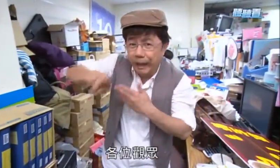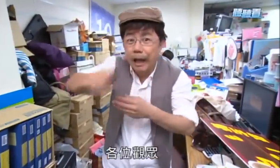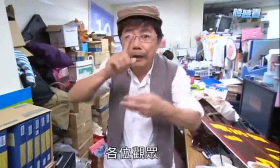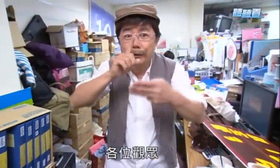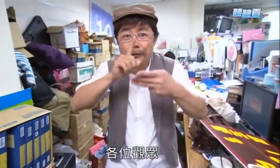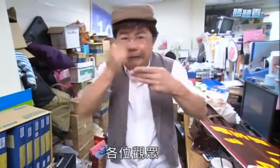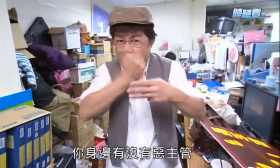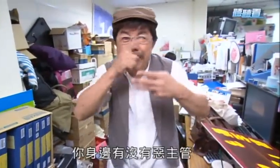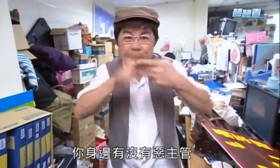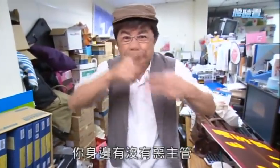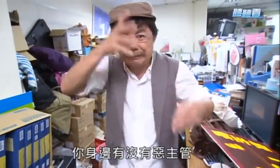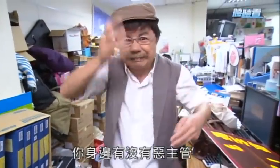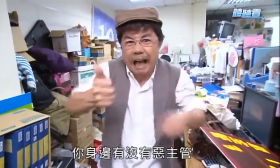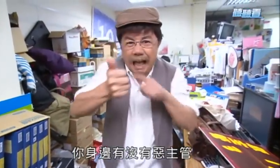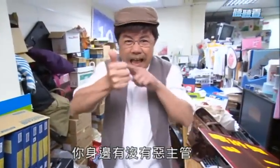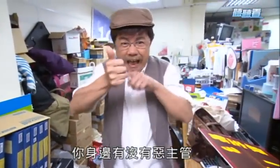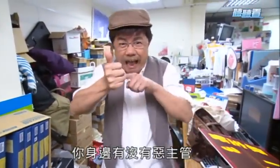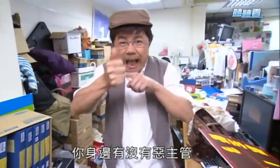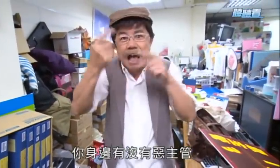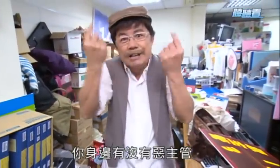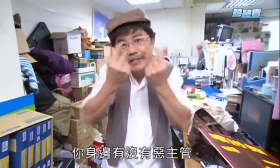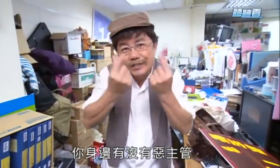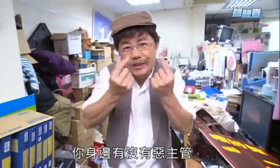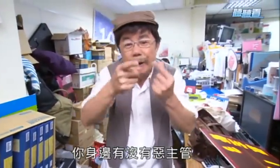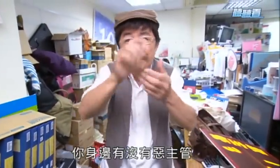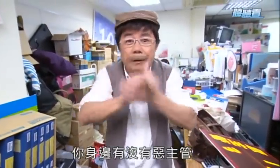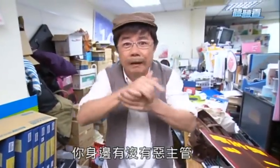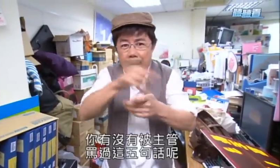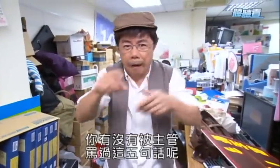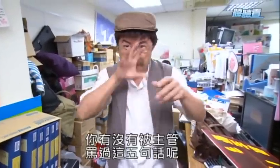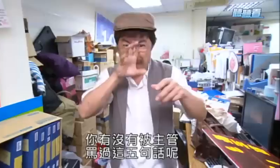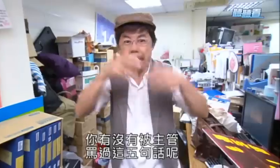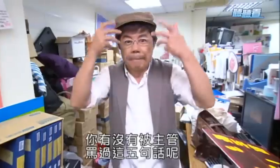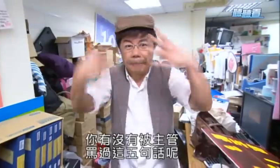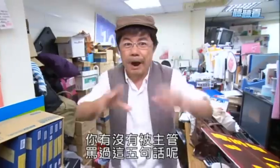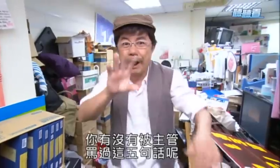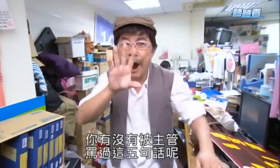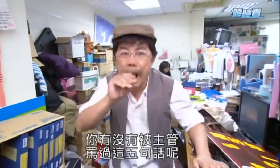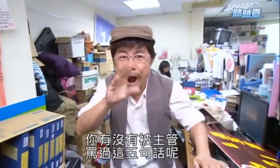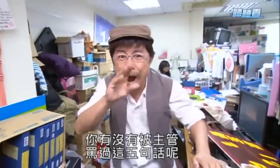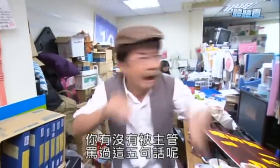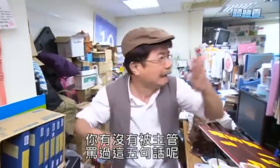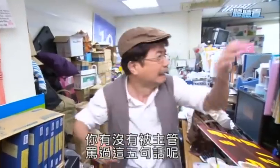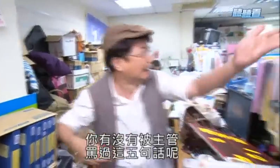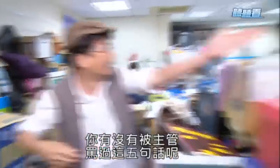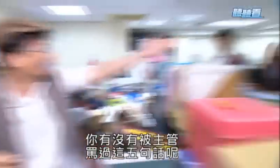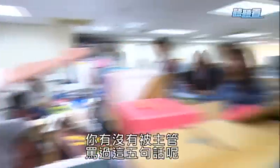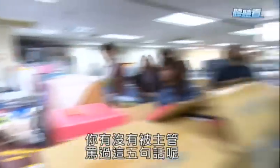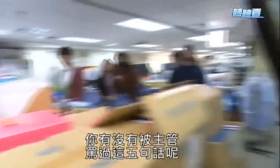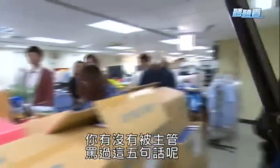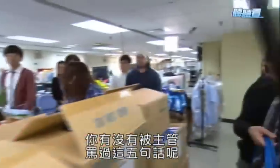啊，你身边有没有恶主管？你有没有被主管骂过这五句话呢？